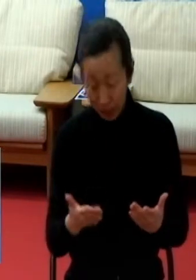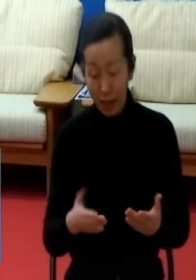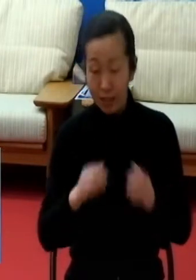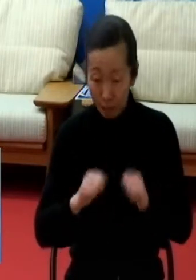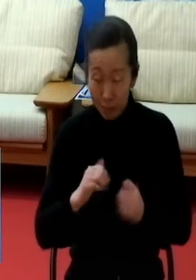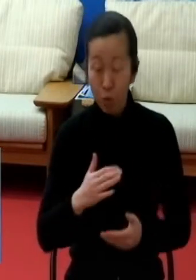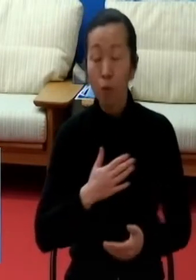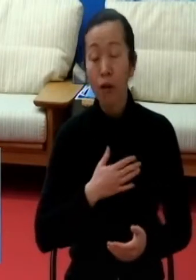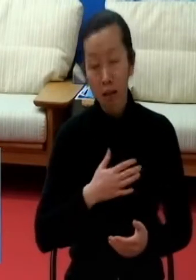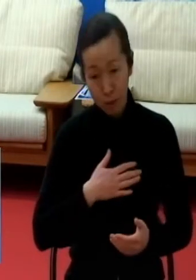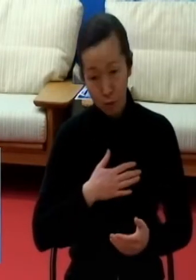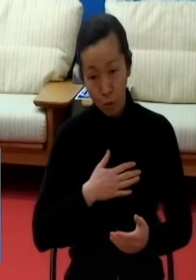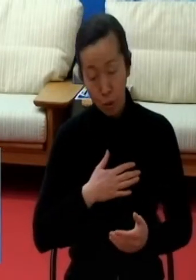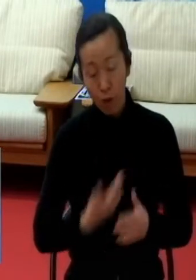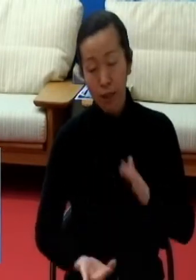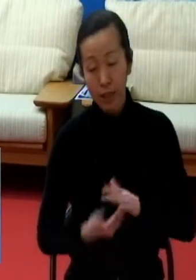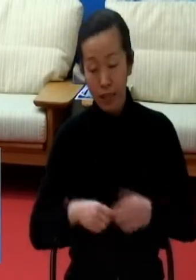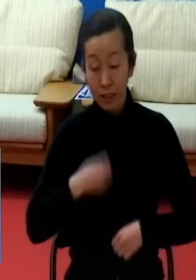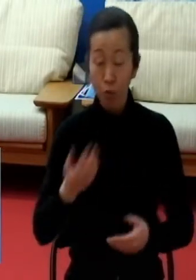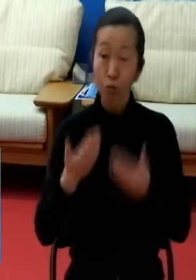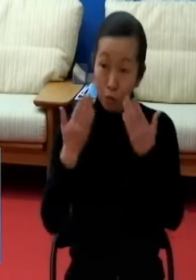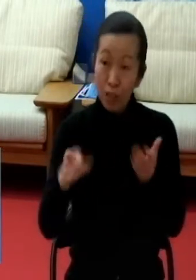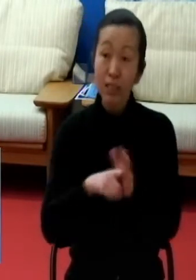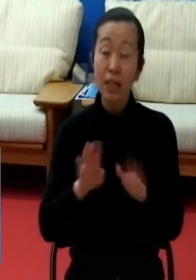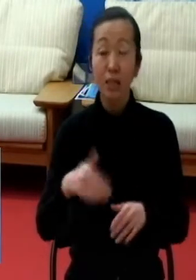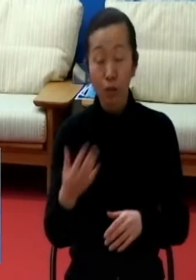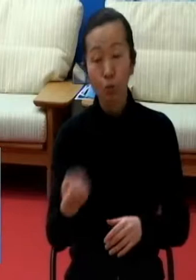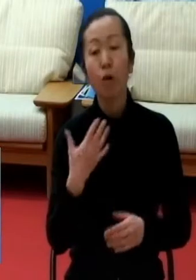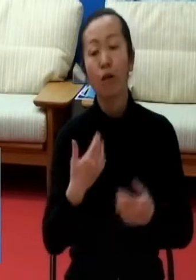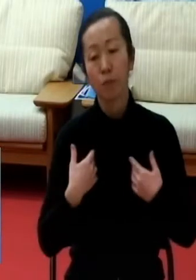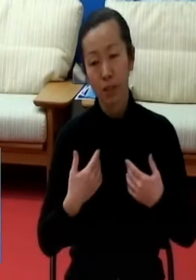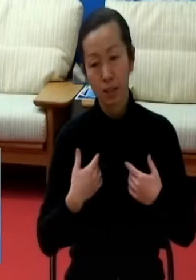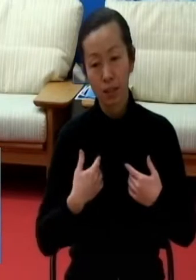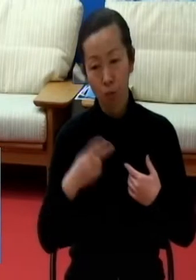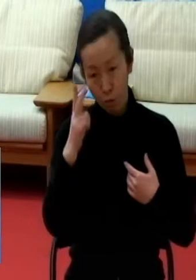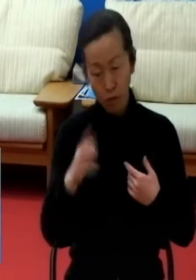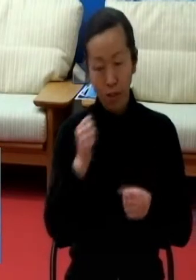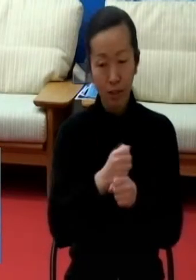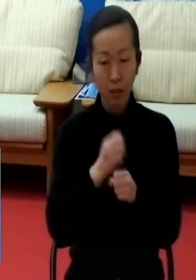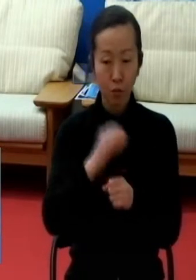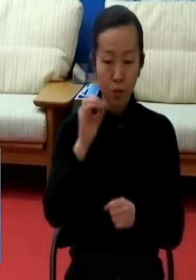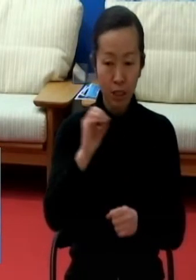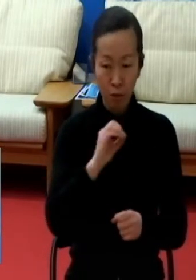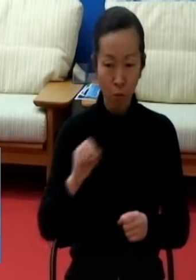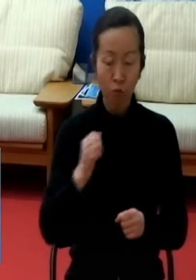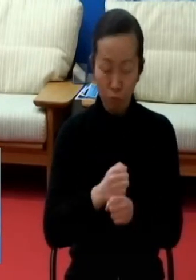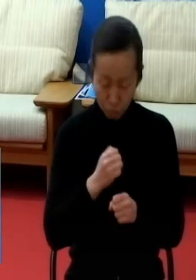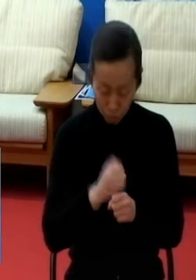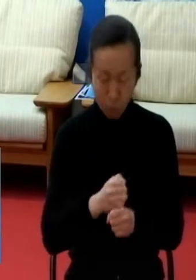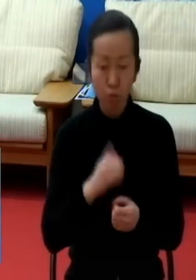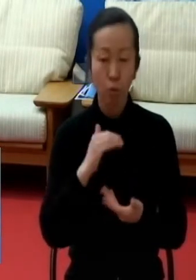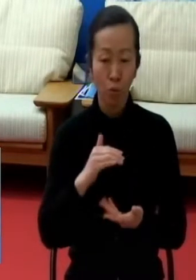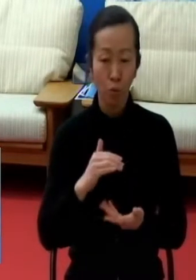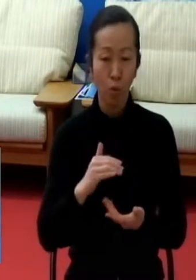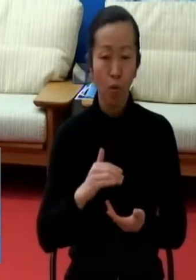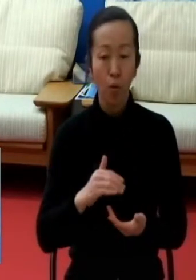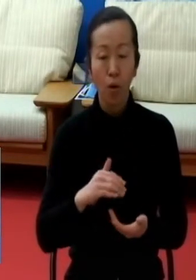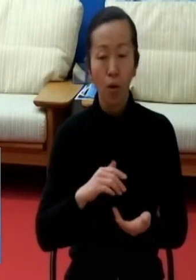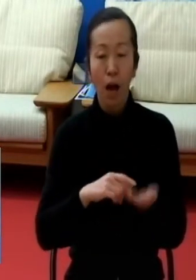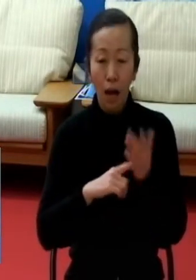앞서가는 사람입니다. 作る先頭になる人です。 저 사람은 최선을 다하는구나. 그것이 바로